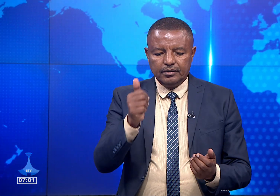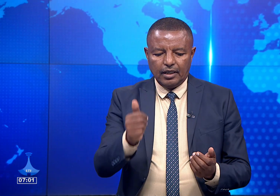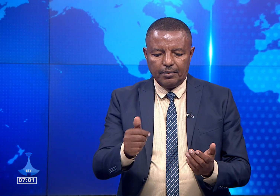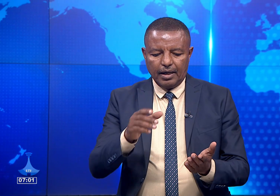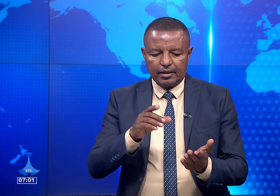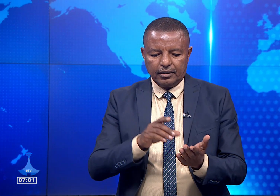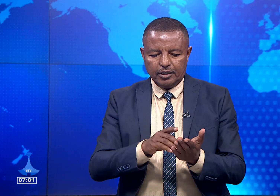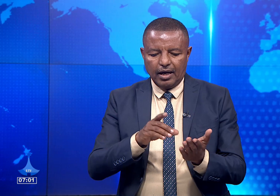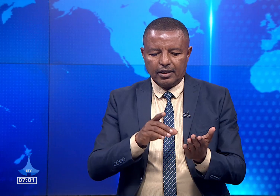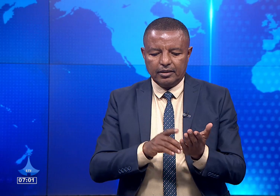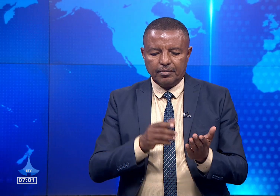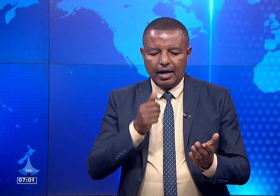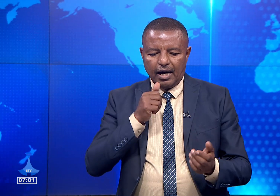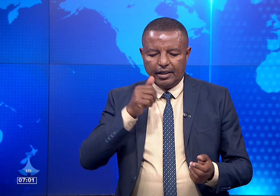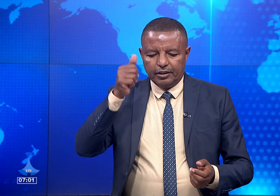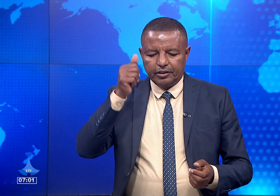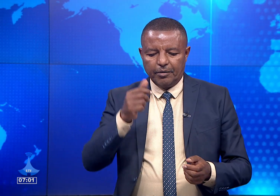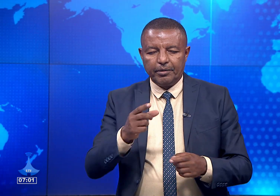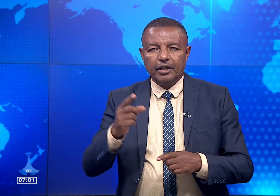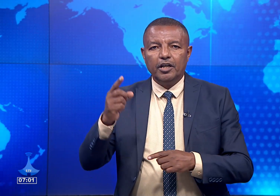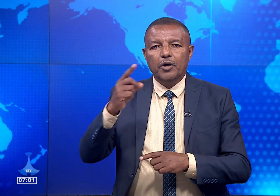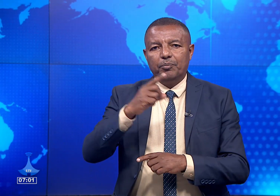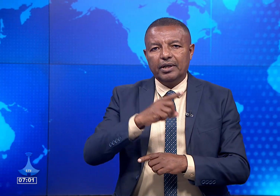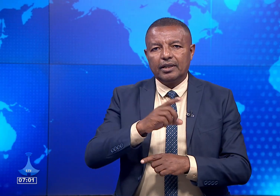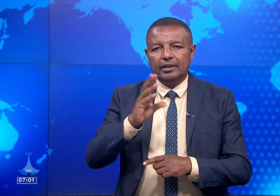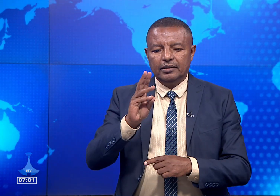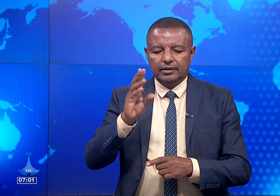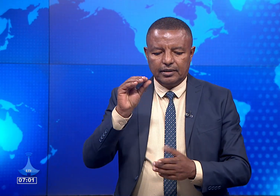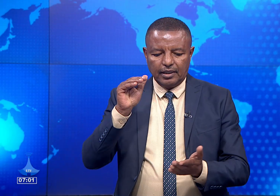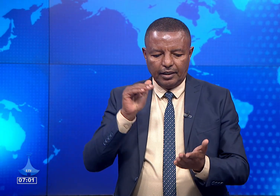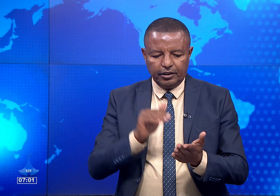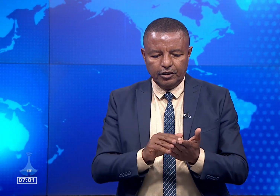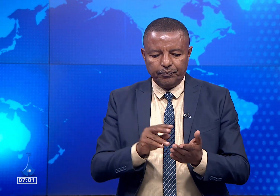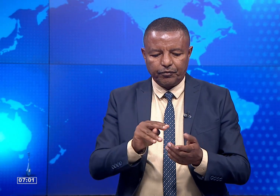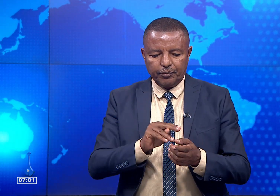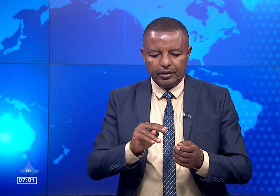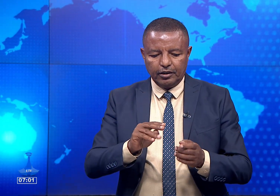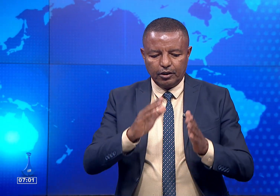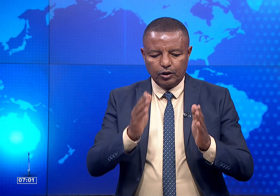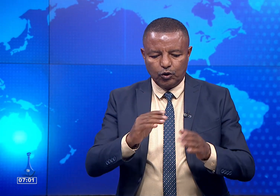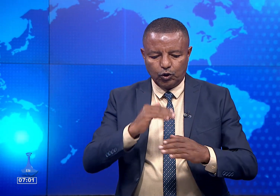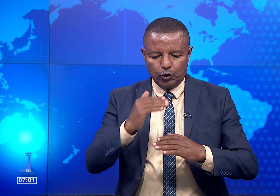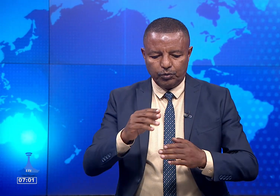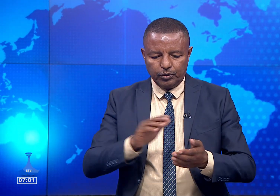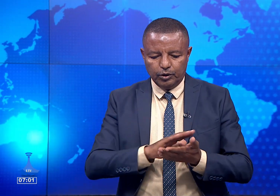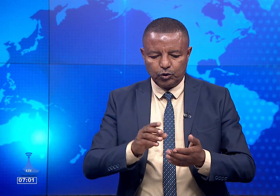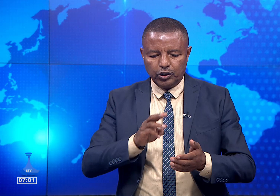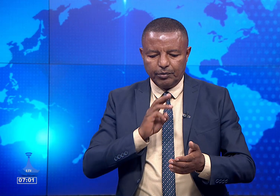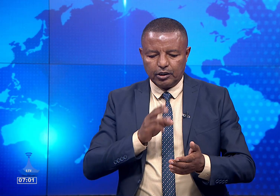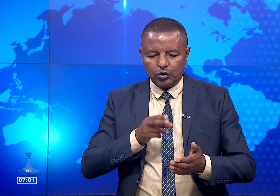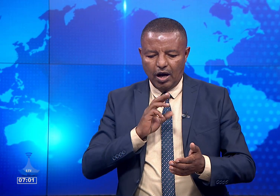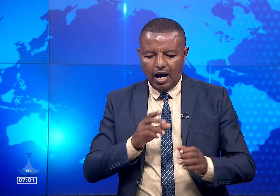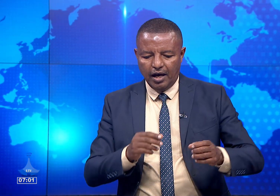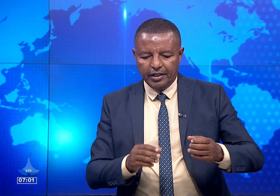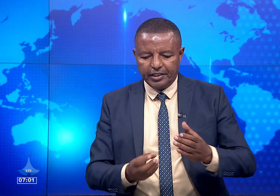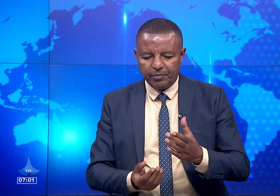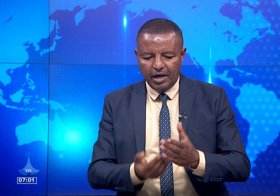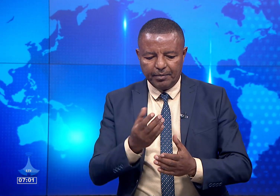የአዲስ አበባ ከተማ ከንቲባ አዳነች አቤቤ በቀን 60 ሺህ ሜትር ክዩብ ንጹህ የመጠጥ